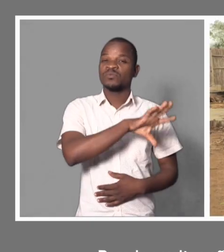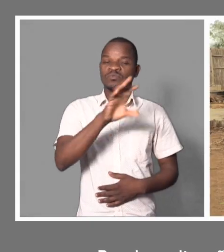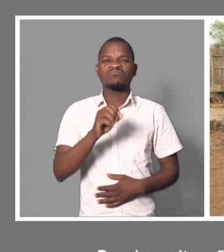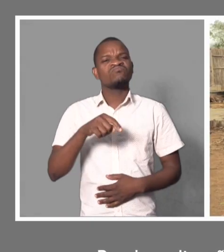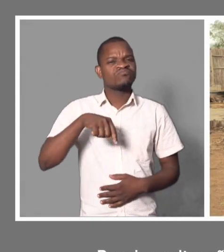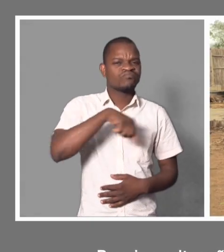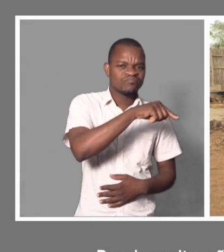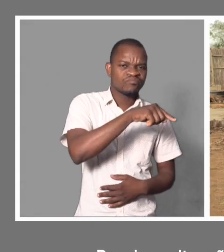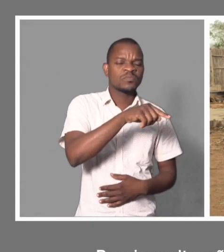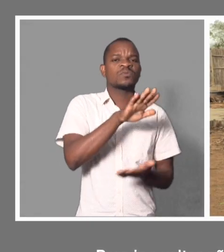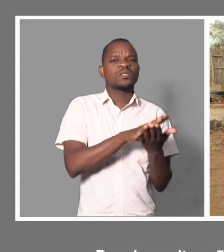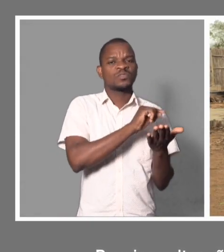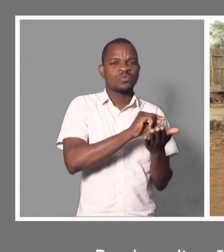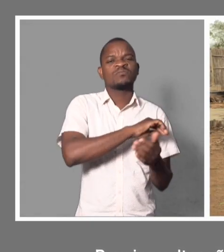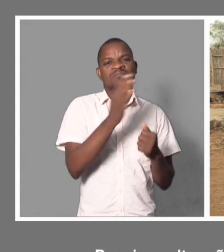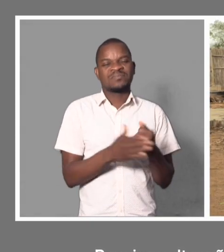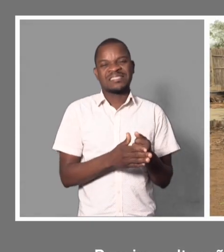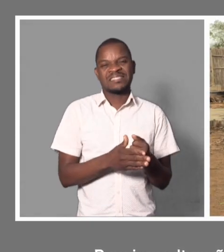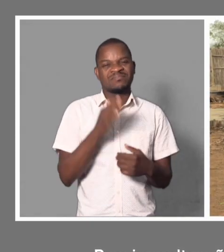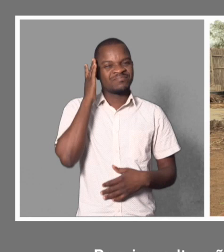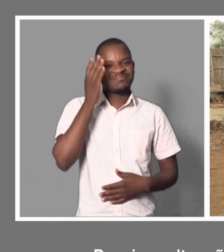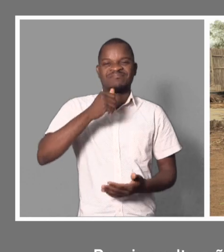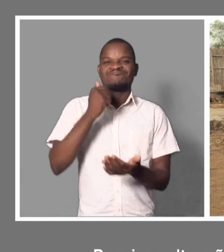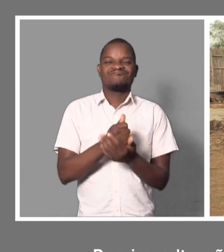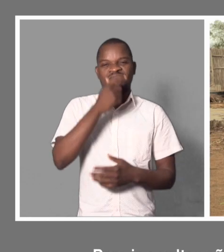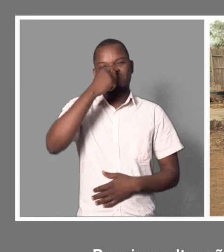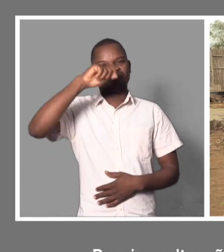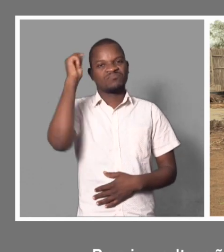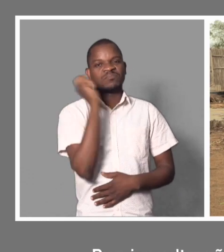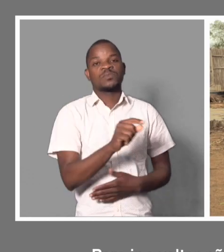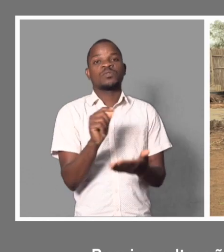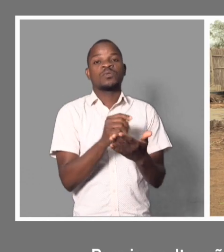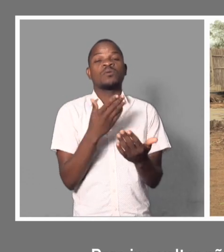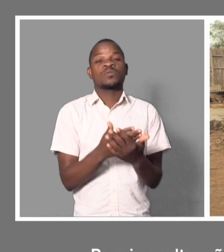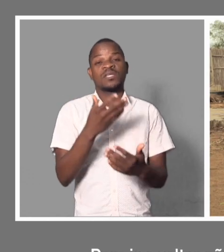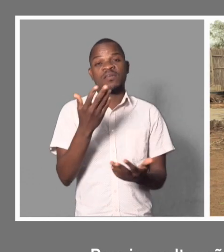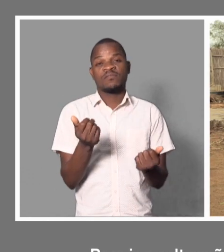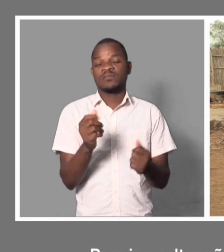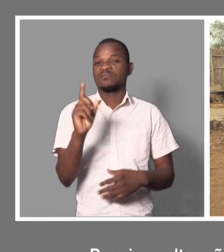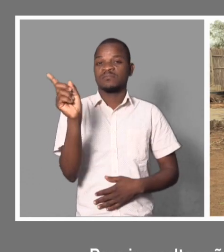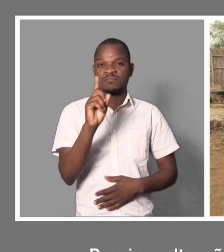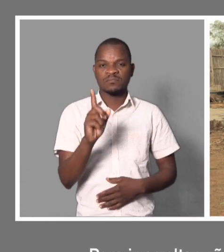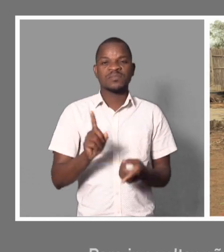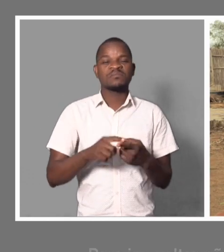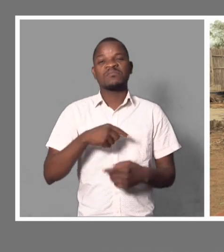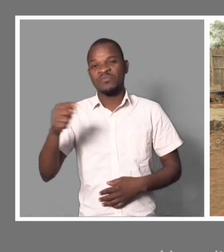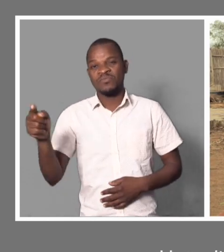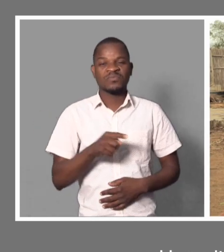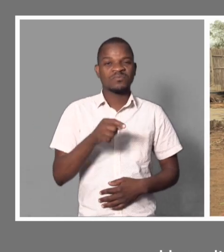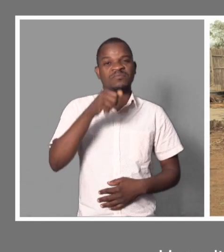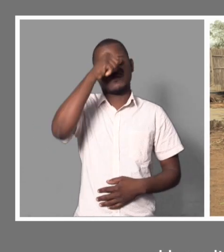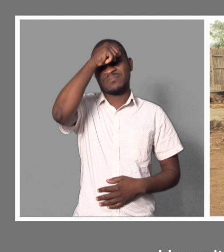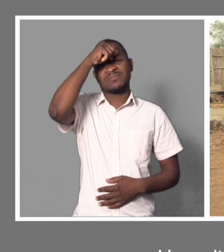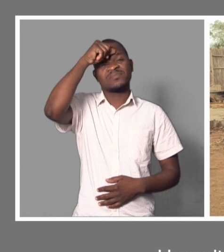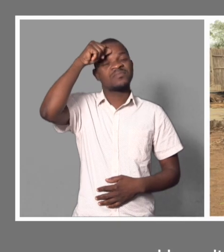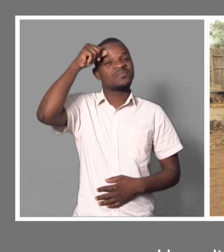o processo, para ir para lá, voltar, por isso acabei desistindo mesmo na escola, porque durante o percurso não é fácil. E